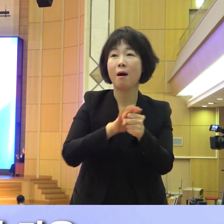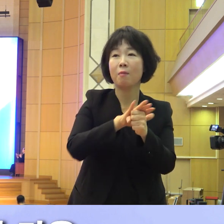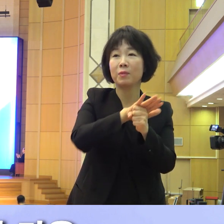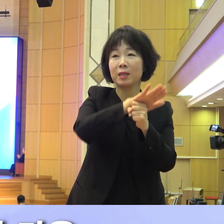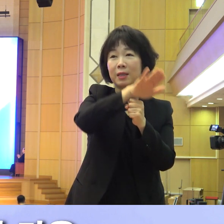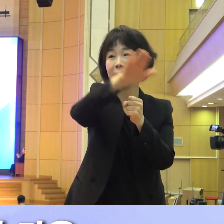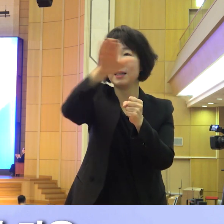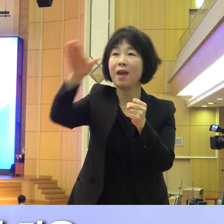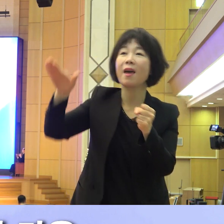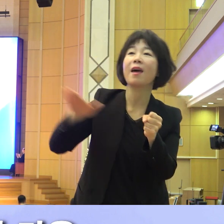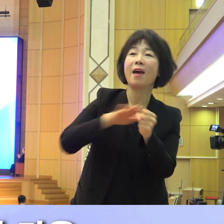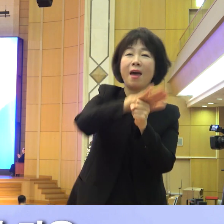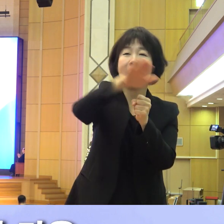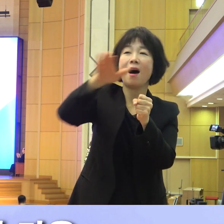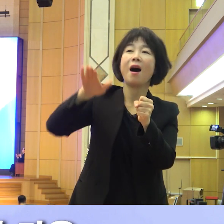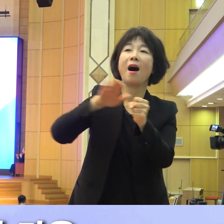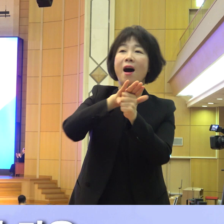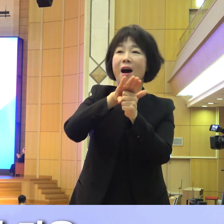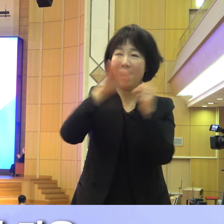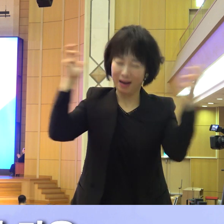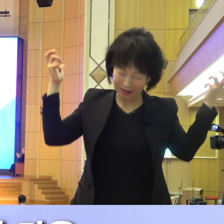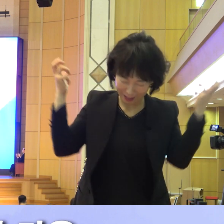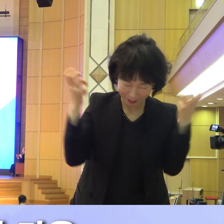사랑이 넘치네.